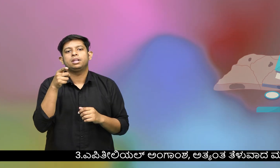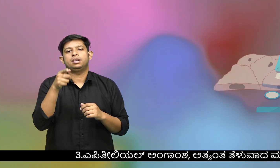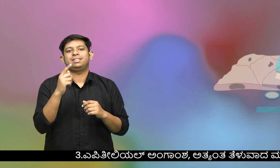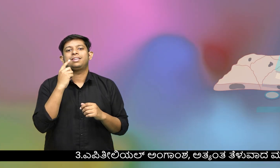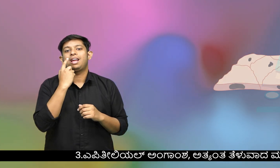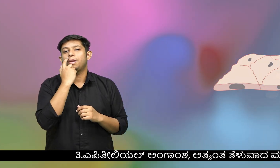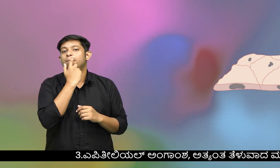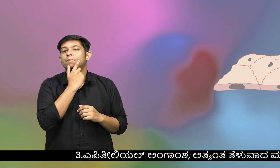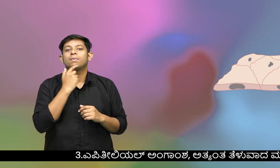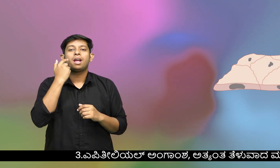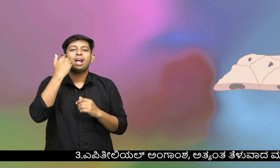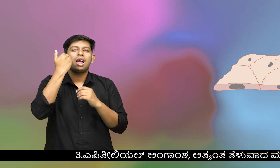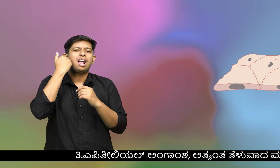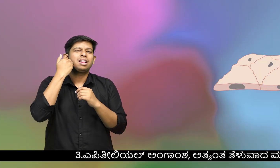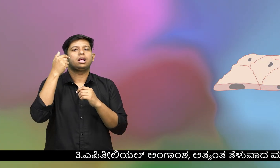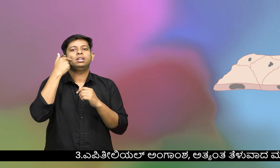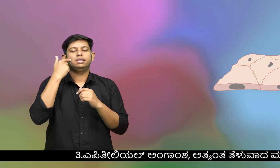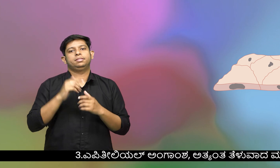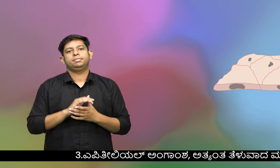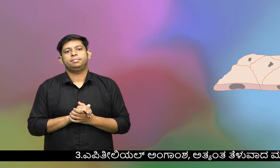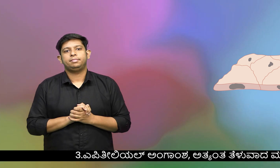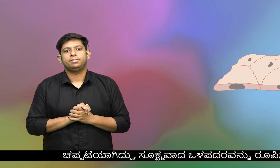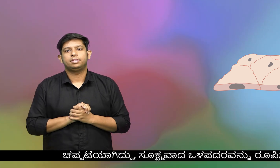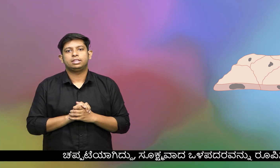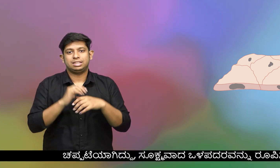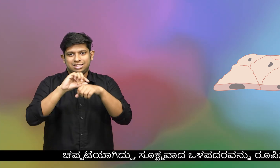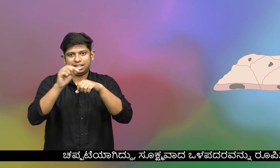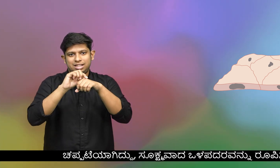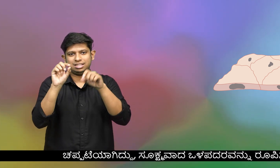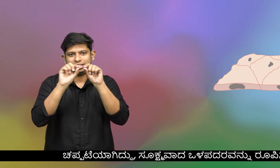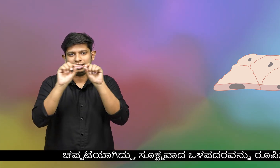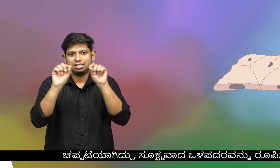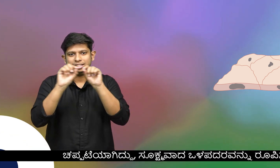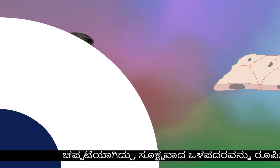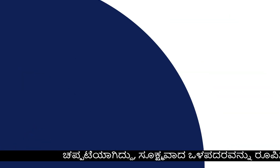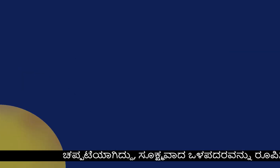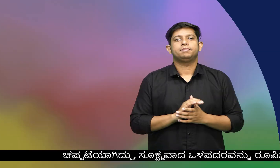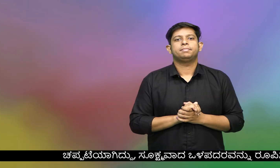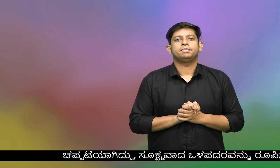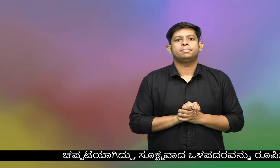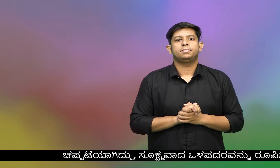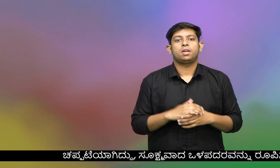ಎಪಿಥಿಯಲ್ ಅಂಗಾಂಶ ಅತ್ಯಂತ ತೆಳುವಾದ ಮತ್ತು ಚಪ್ಪಟೆಯಾಗಿದ್ದ ಸೂಕ್ಷ್ಮವಾದ ಒಳಪದರವನ್ನು